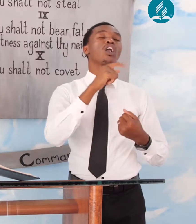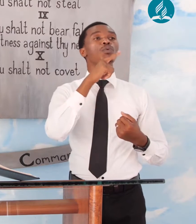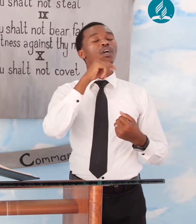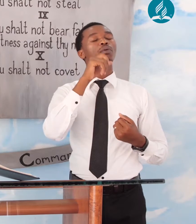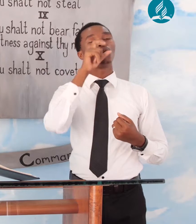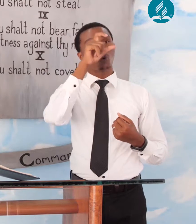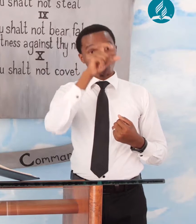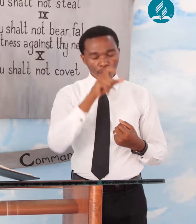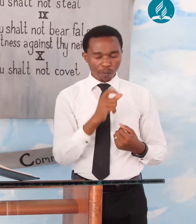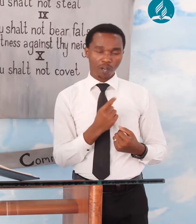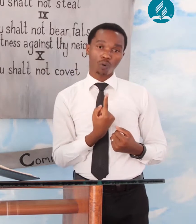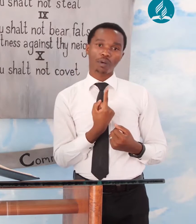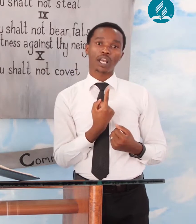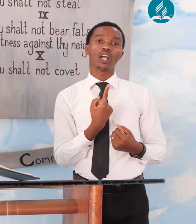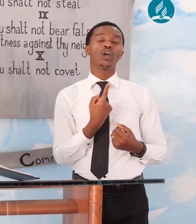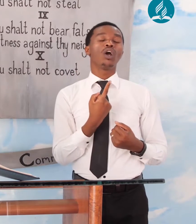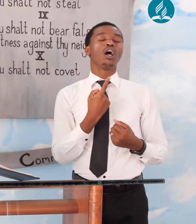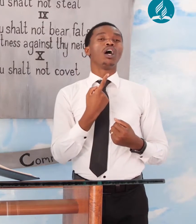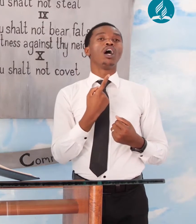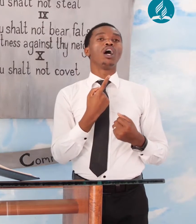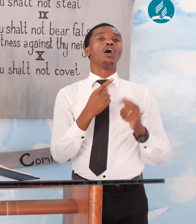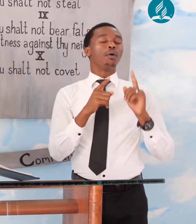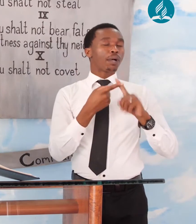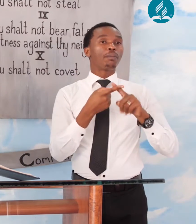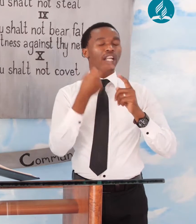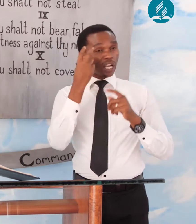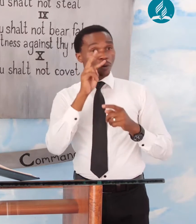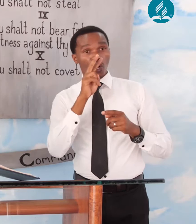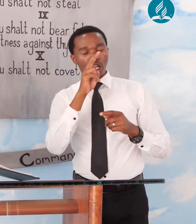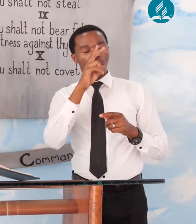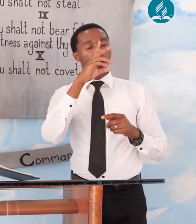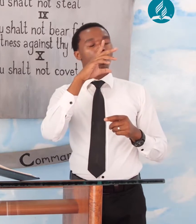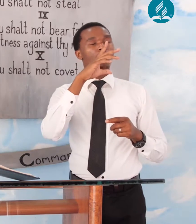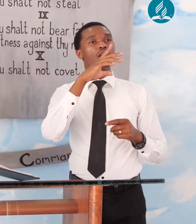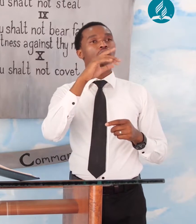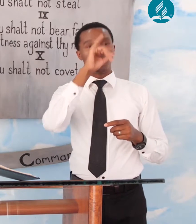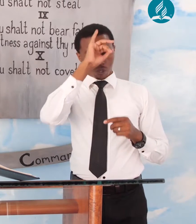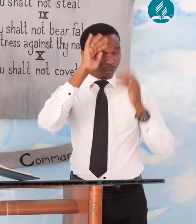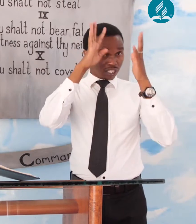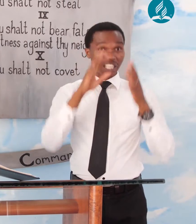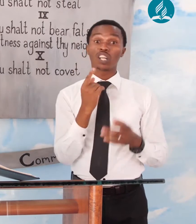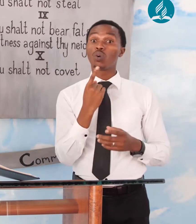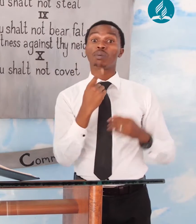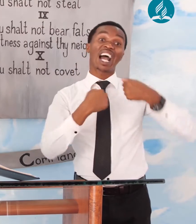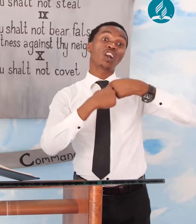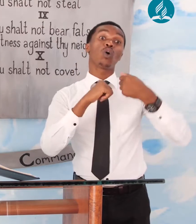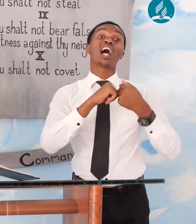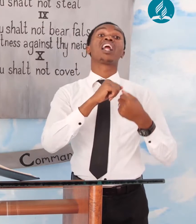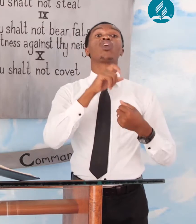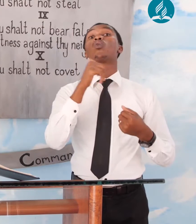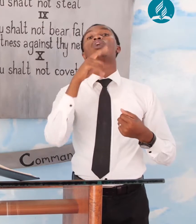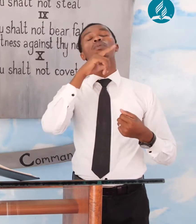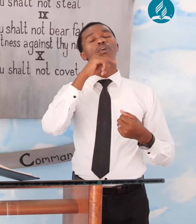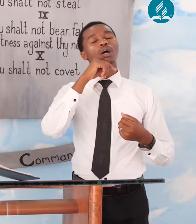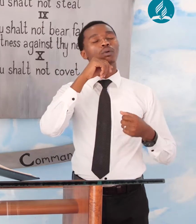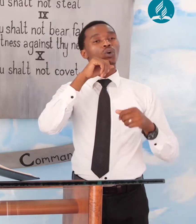n'umunyegiputa yabanje kubona umwisirayeli arwana n'umunyegiputa kubw'ishyaka yarafitiye ubwoko bwe